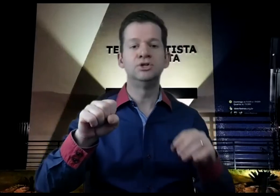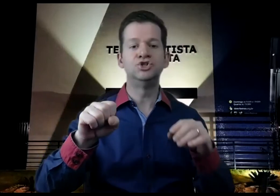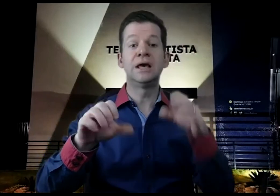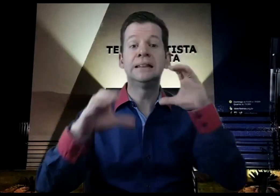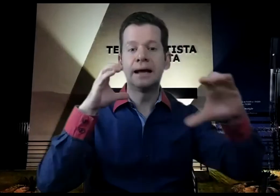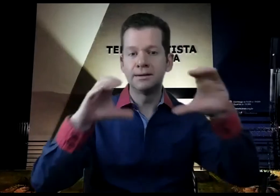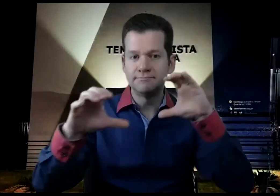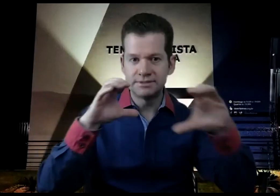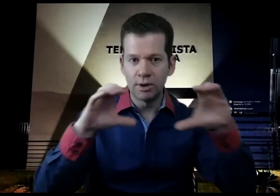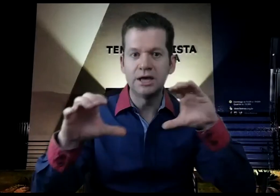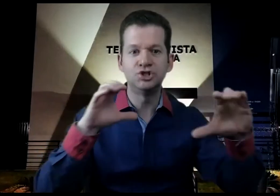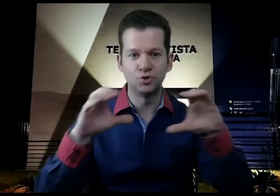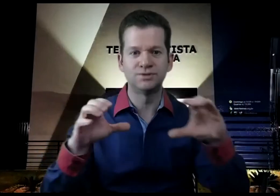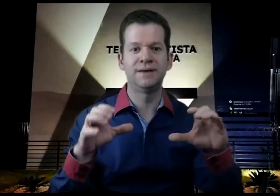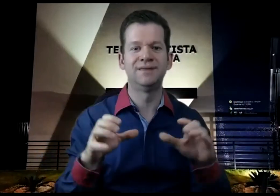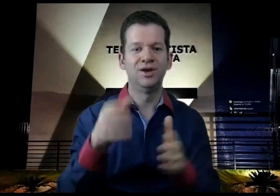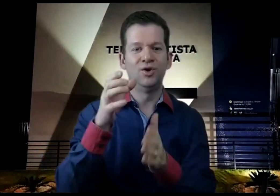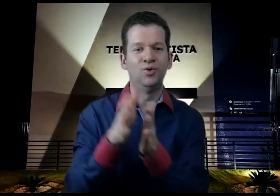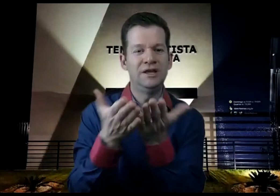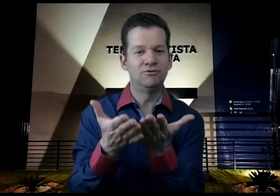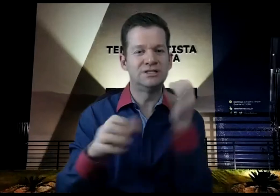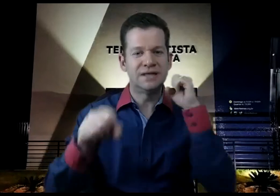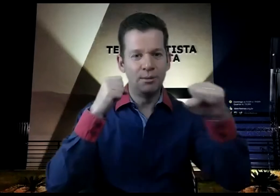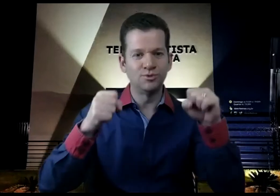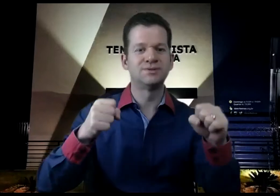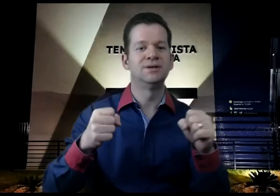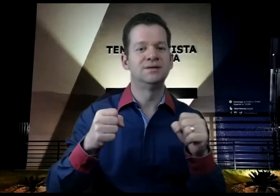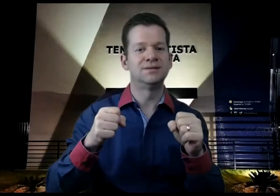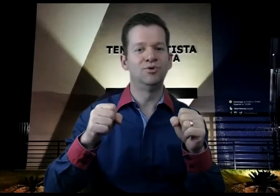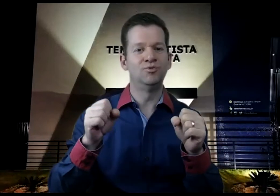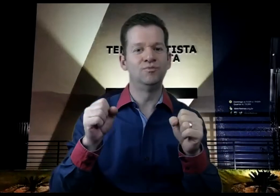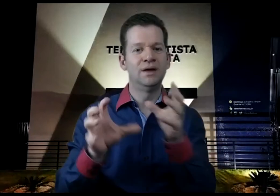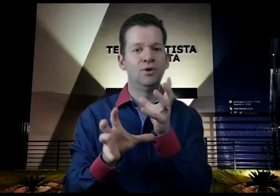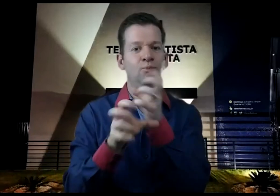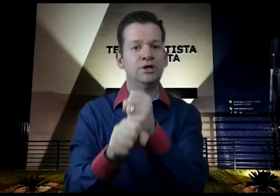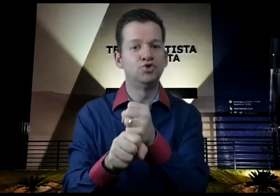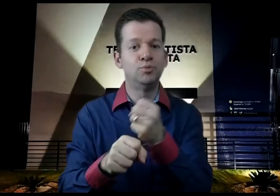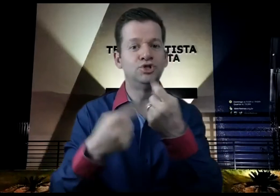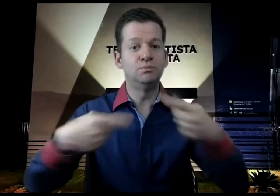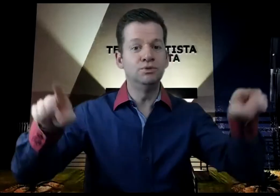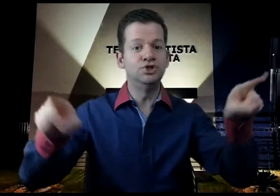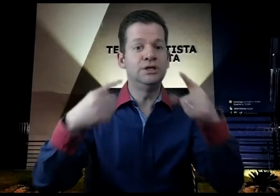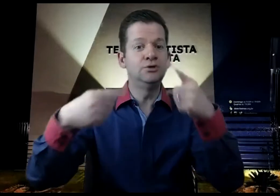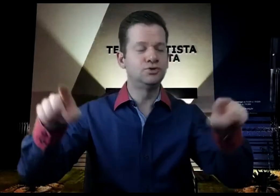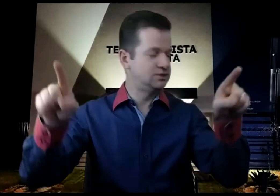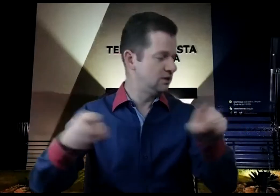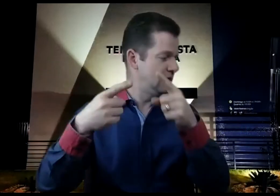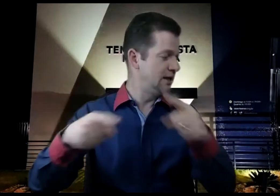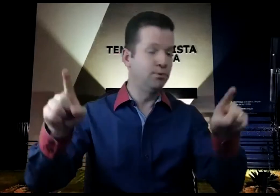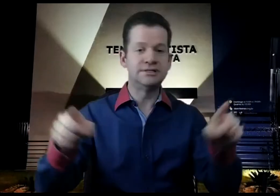de cantar, são cânticos, né? O livro de Salmos são um resumo de hinos e